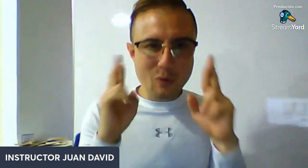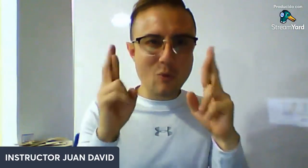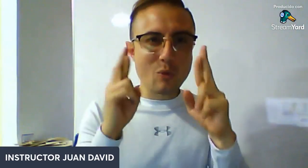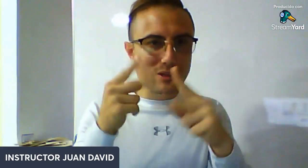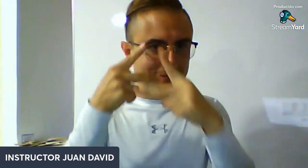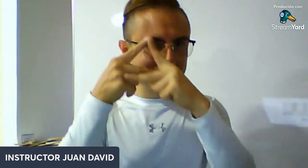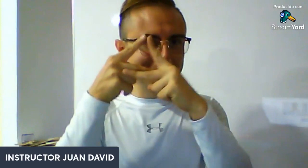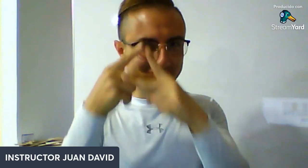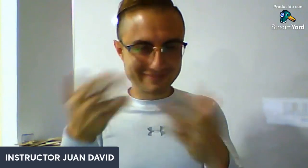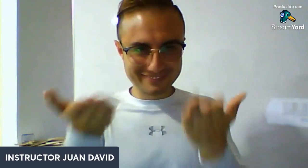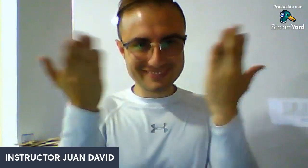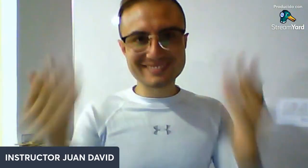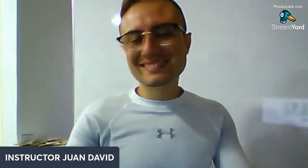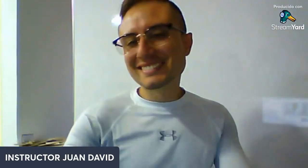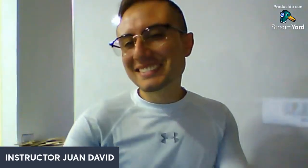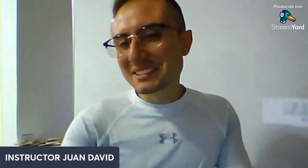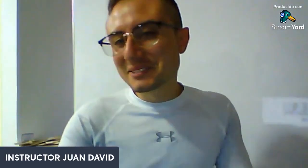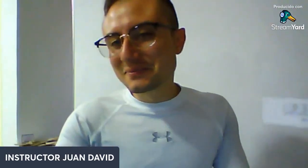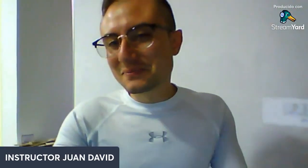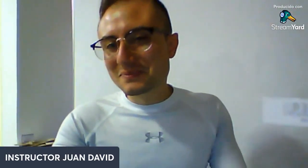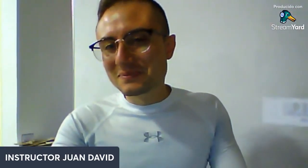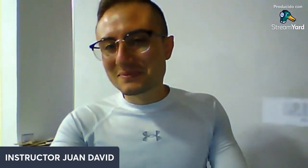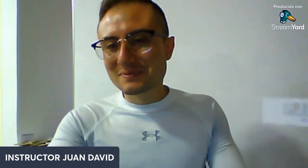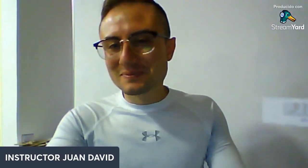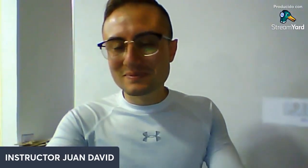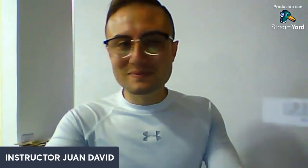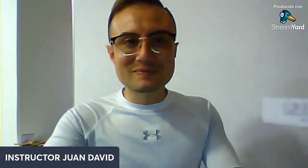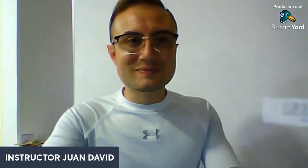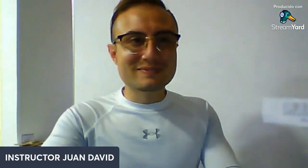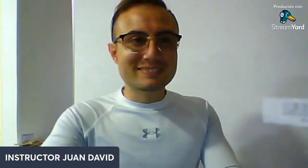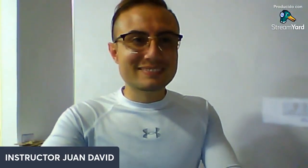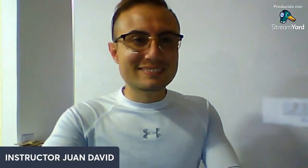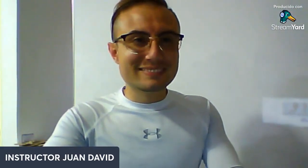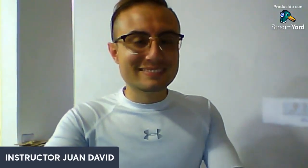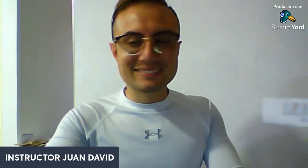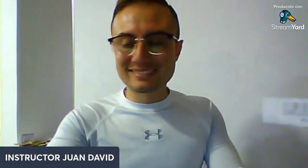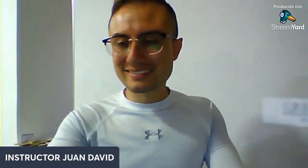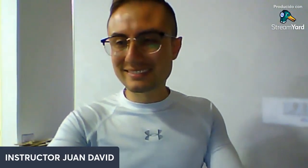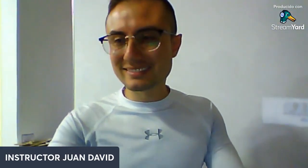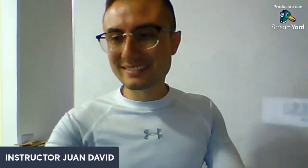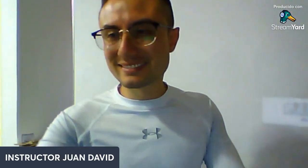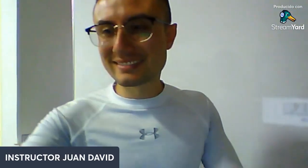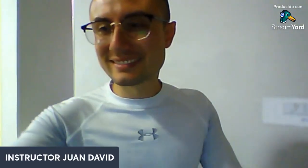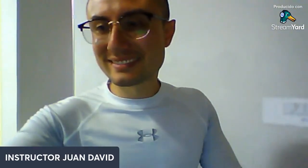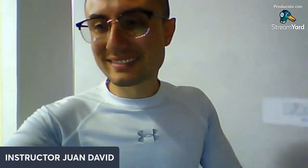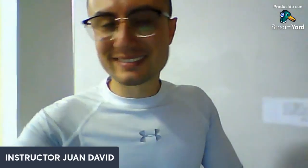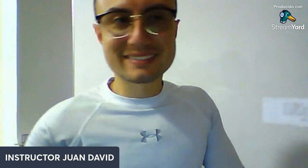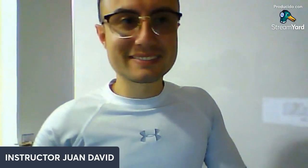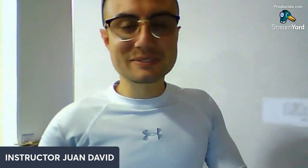vamos a esperar unos minutos para que ingresen más personas y pues que ustedes nos ayuden a divulgarlo